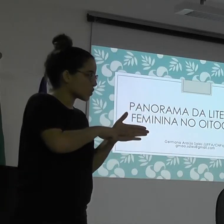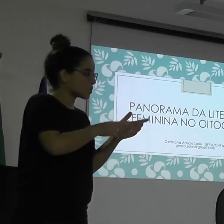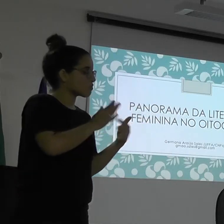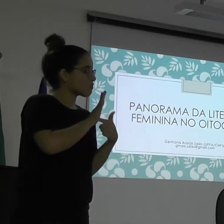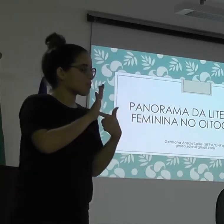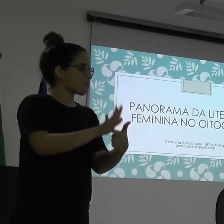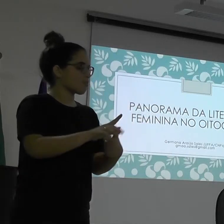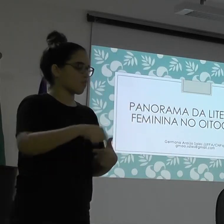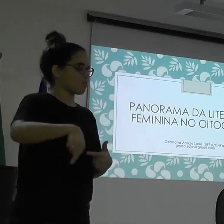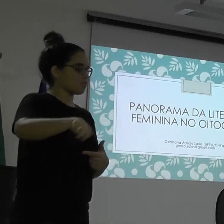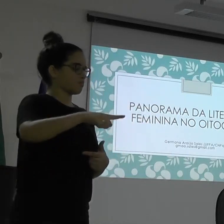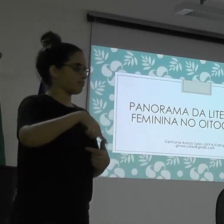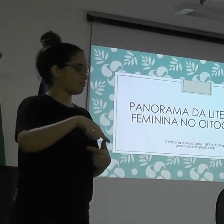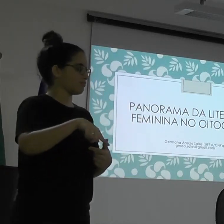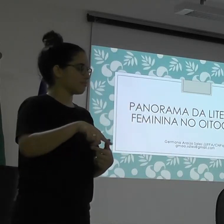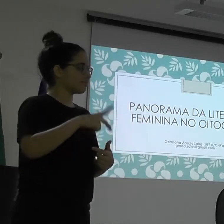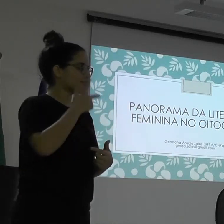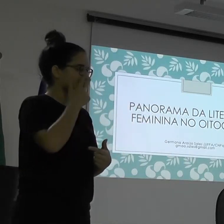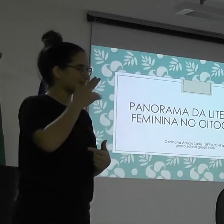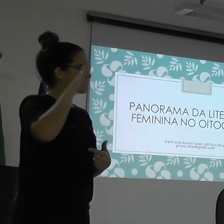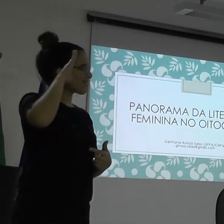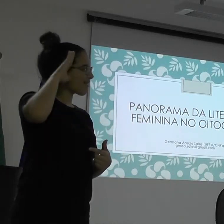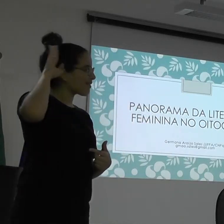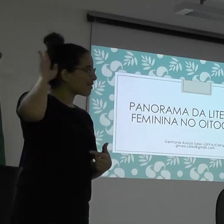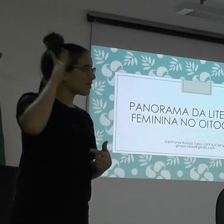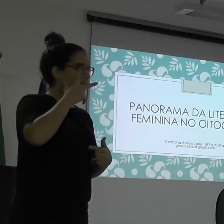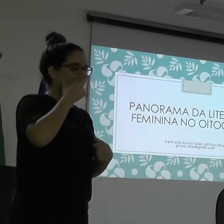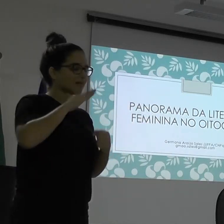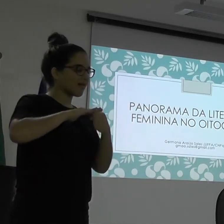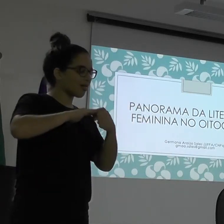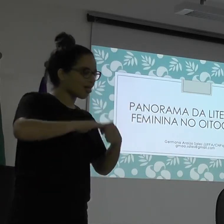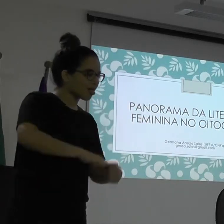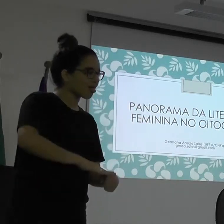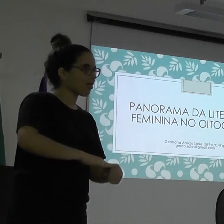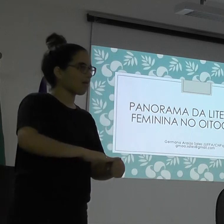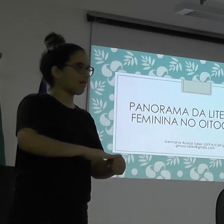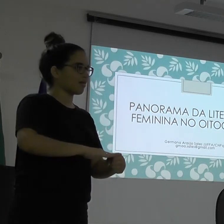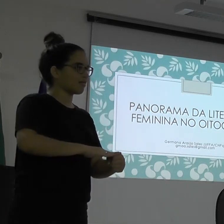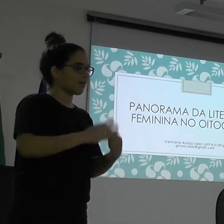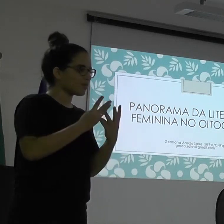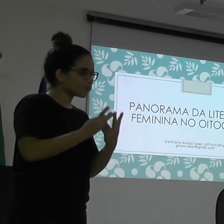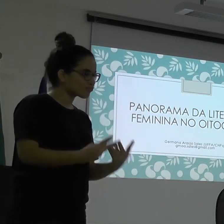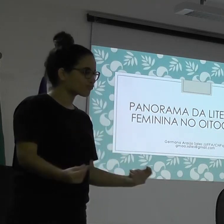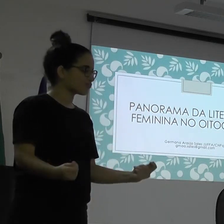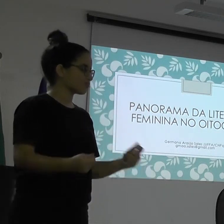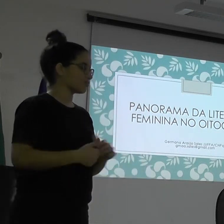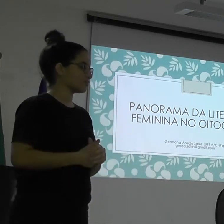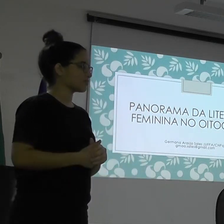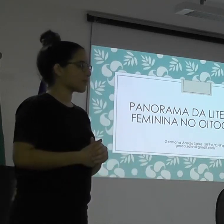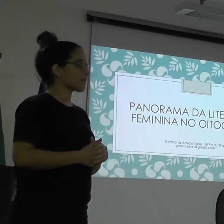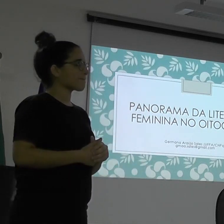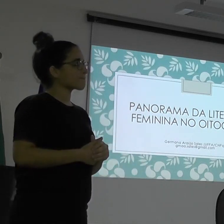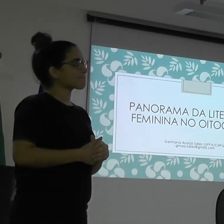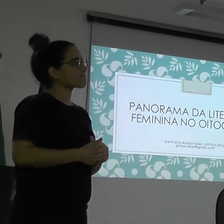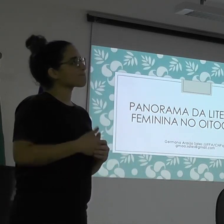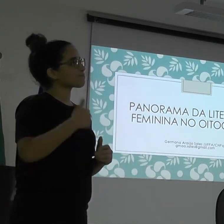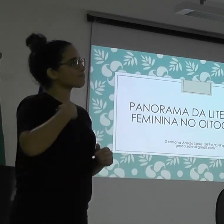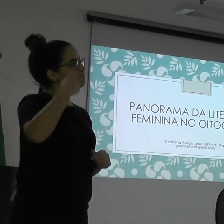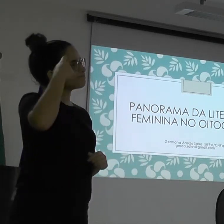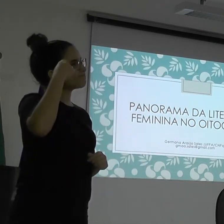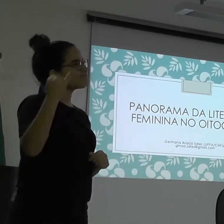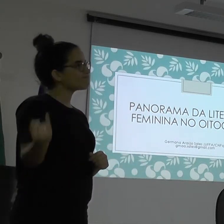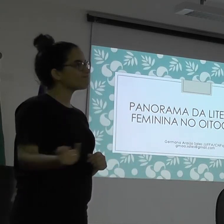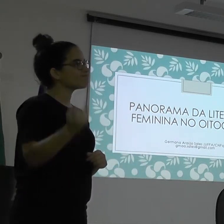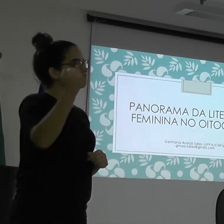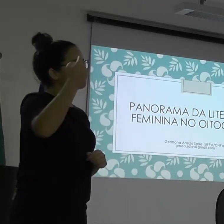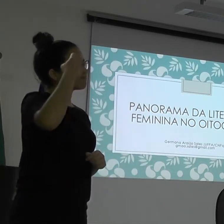que essa academia vai matando, silenciando. Então, acho que é importante, queria entender